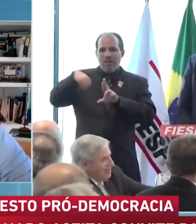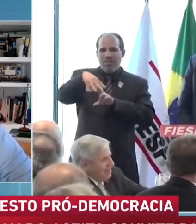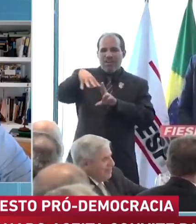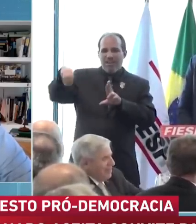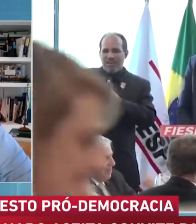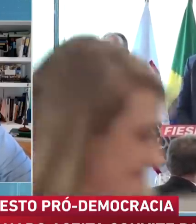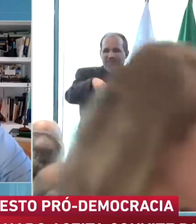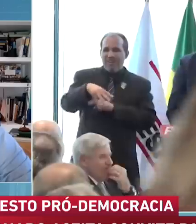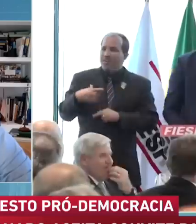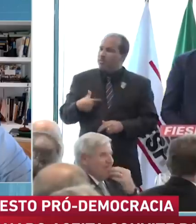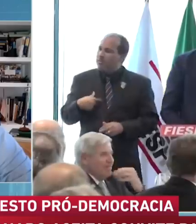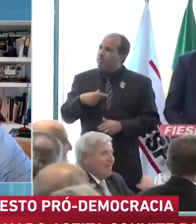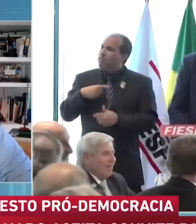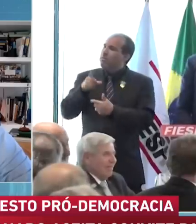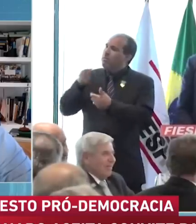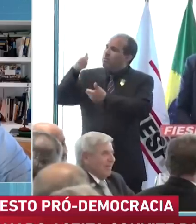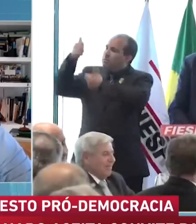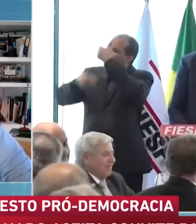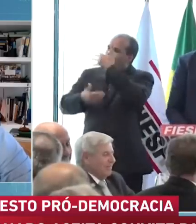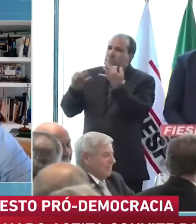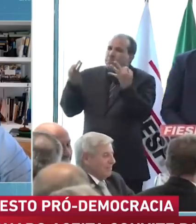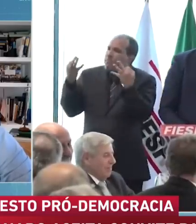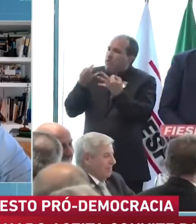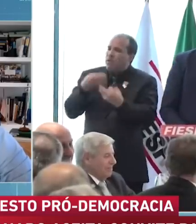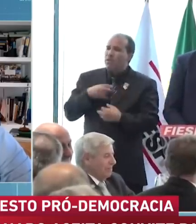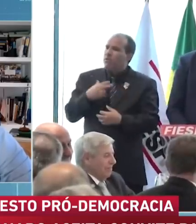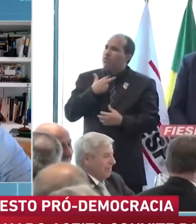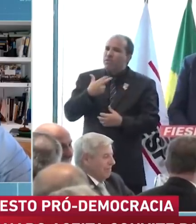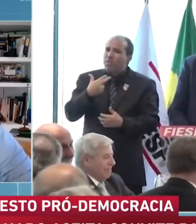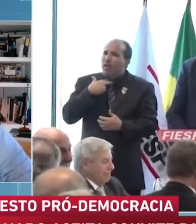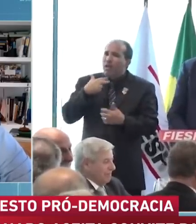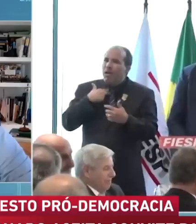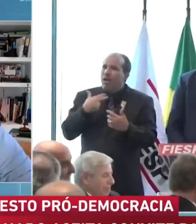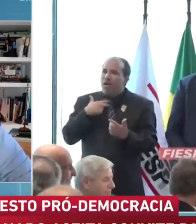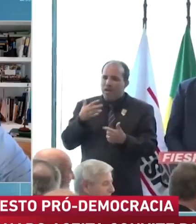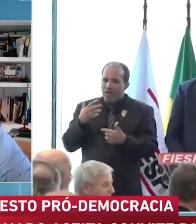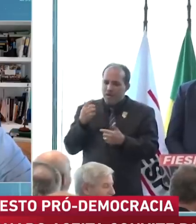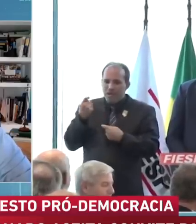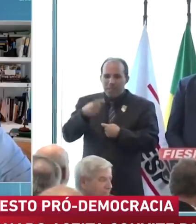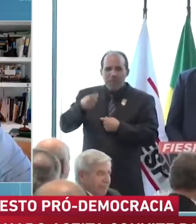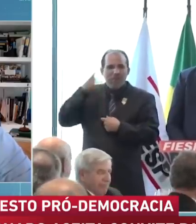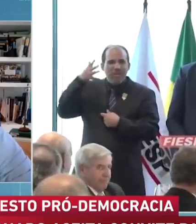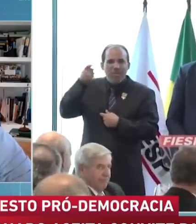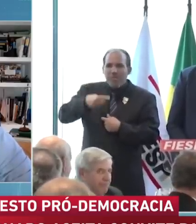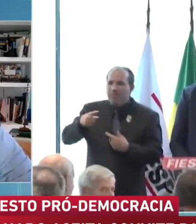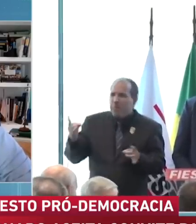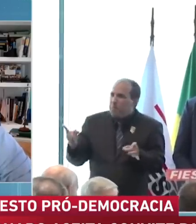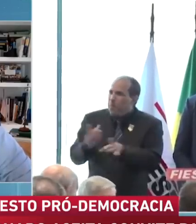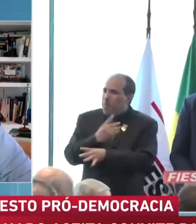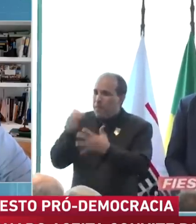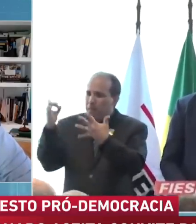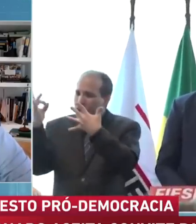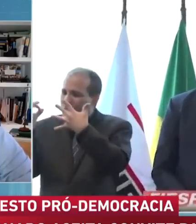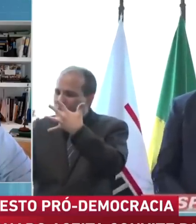se calam diante de prisões ilegais, se calam diante do que é o retorno da censura, se